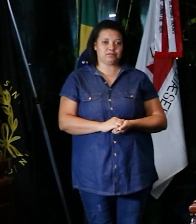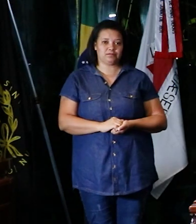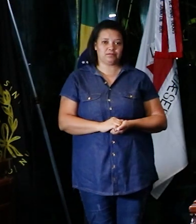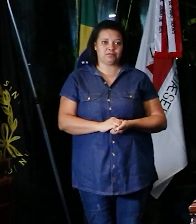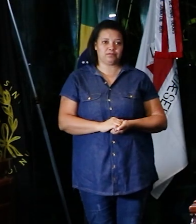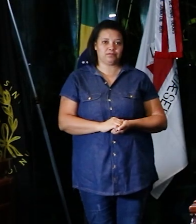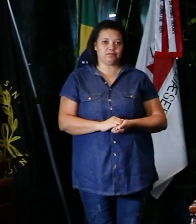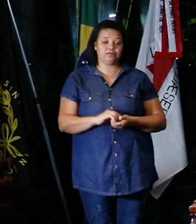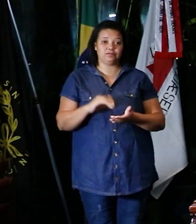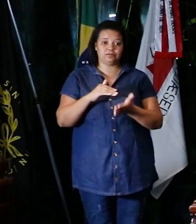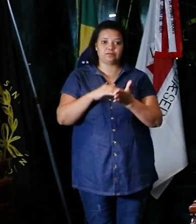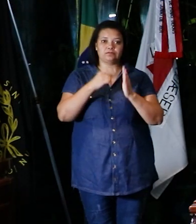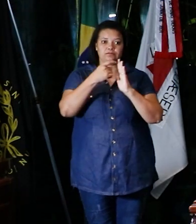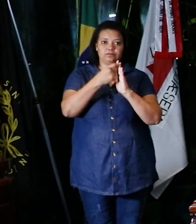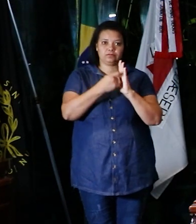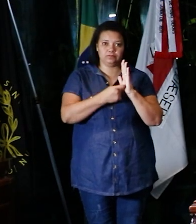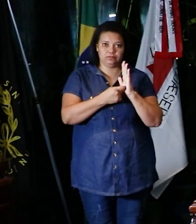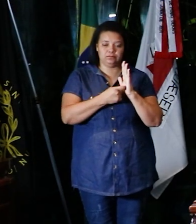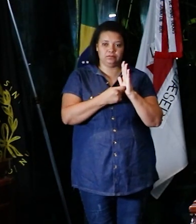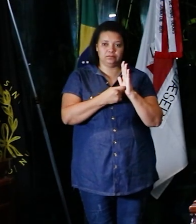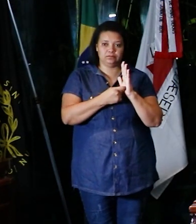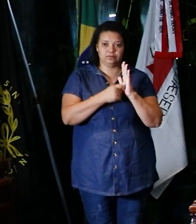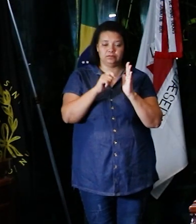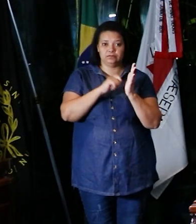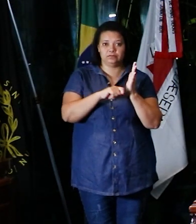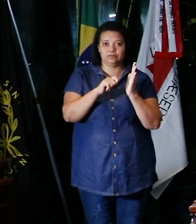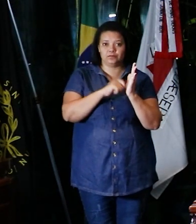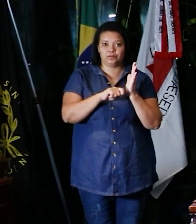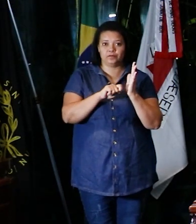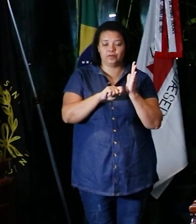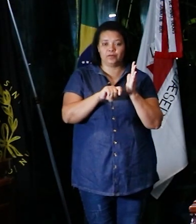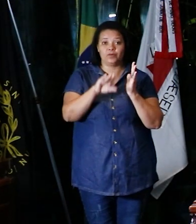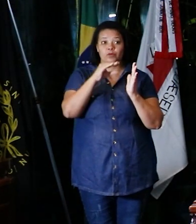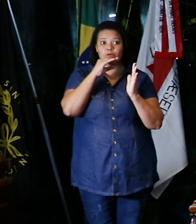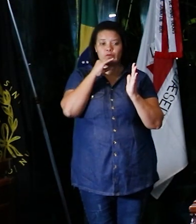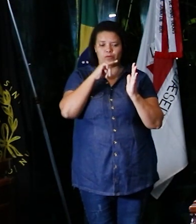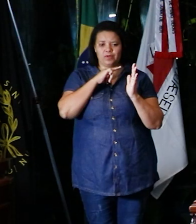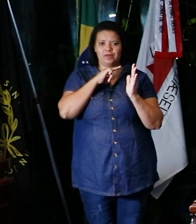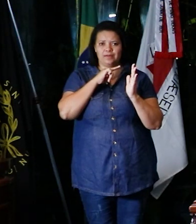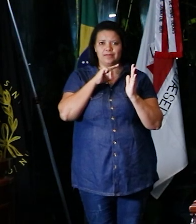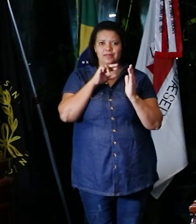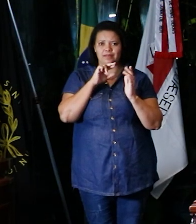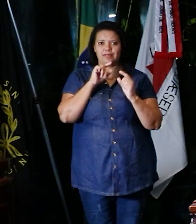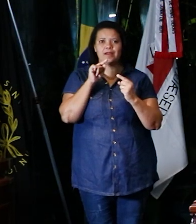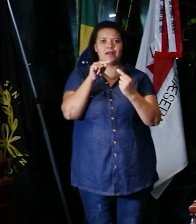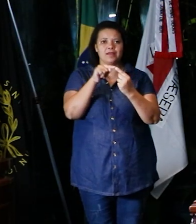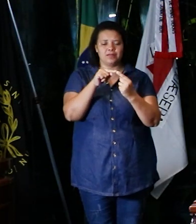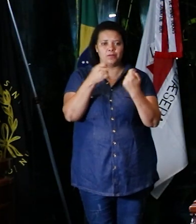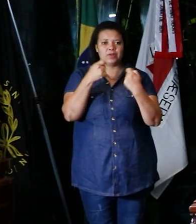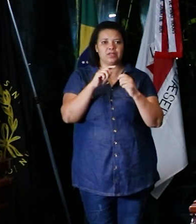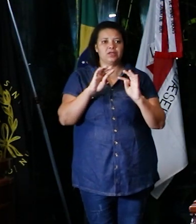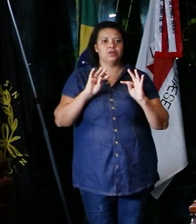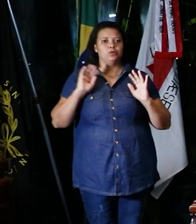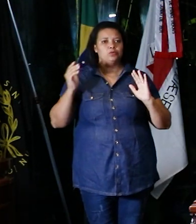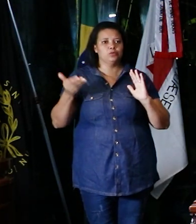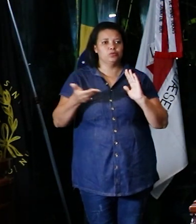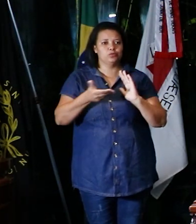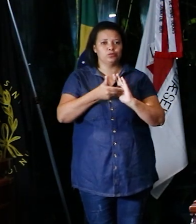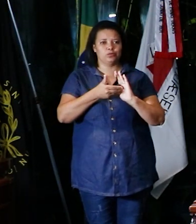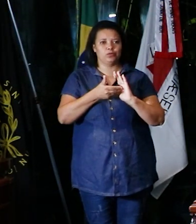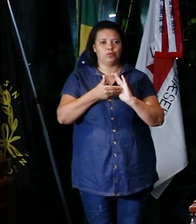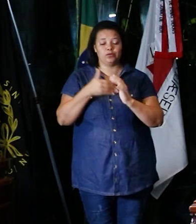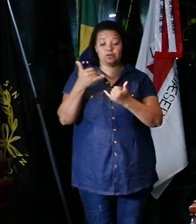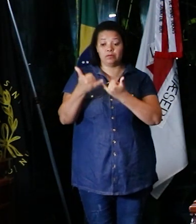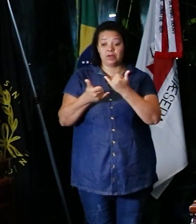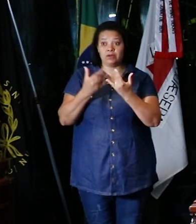o texto que eu fiz para vocês assim, e Drummond tinha razão, ele precisa de todos. Ele brincava demais com